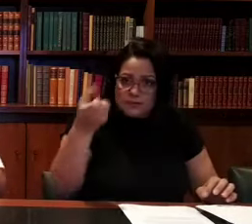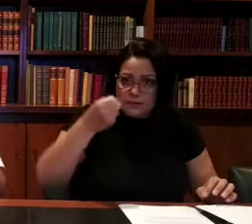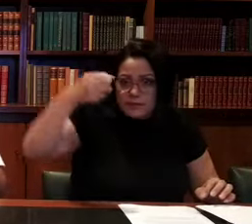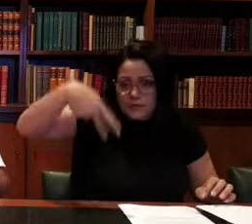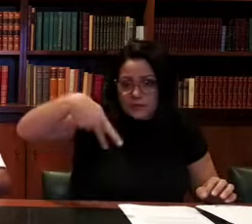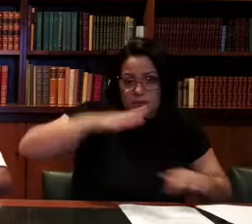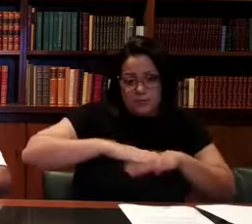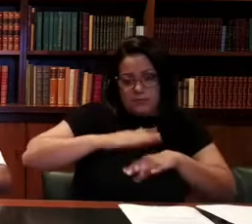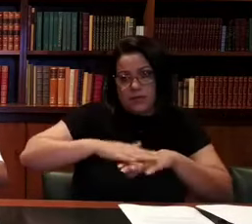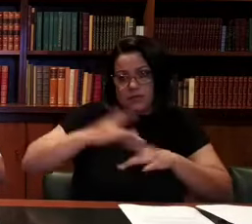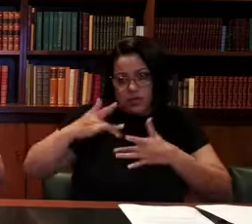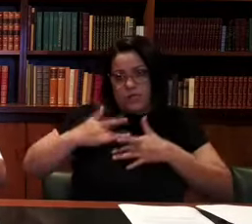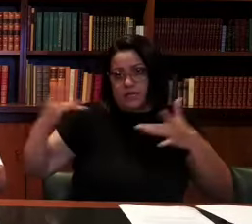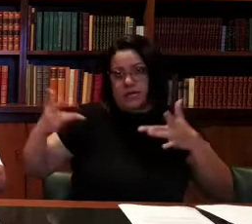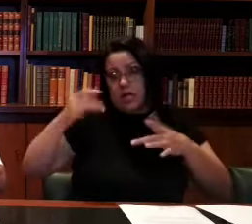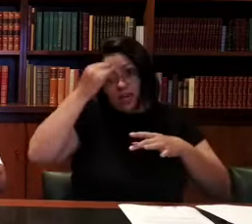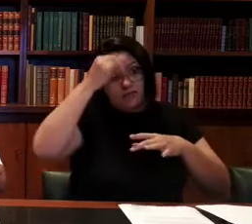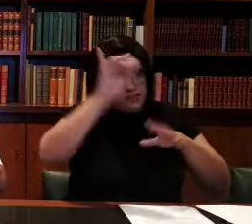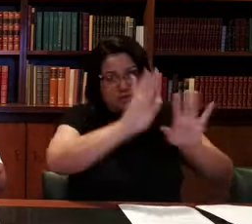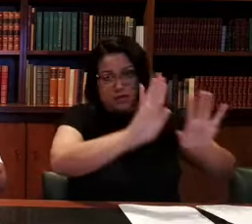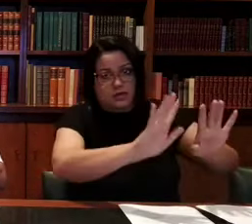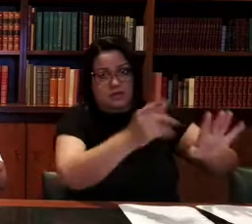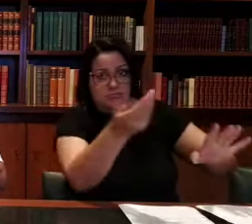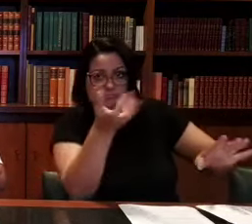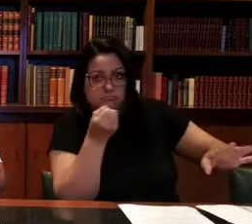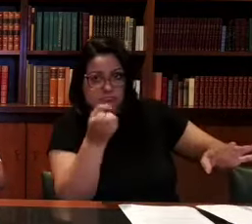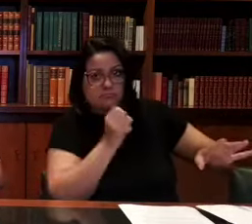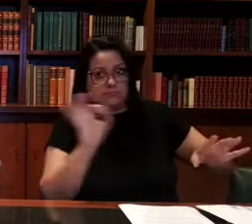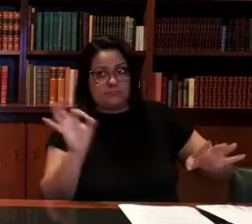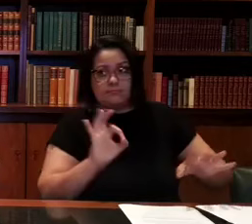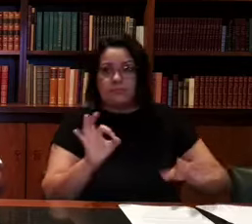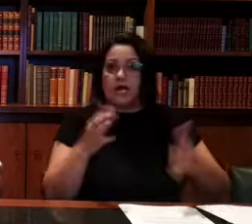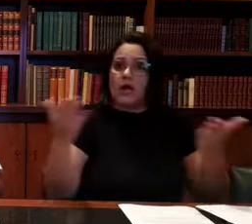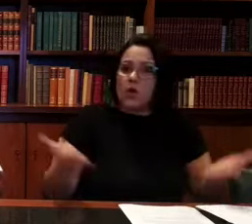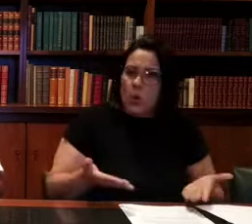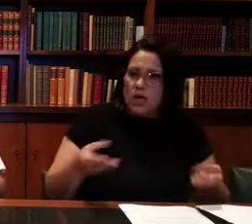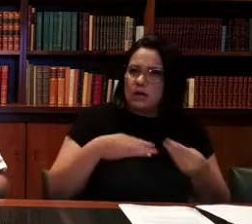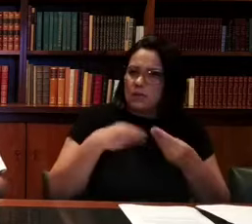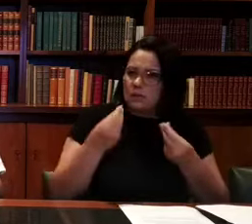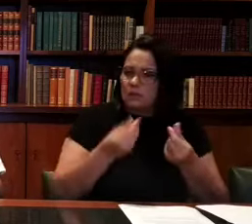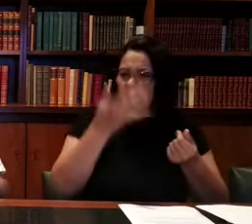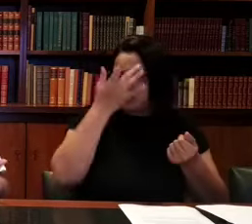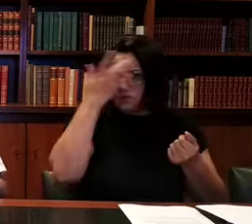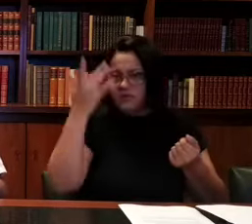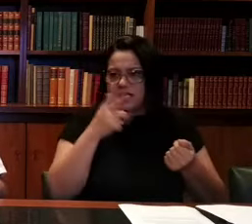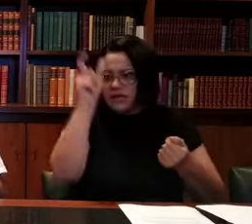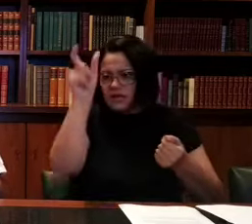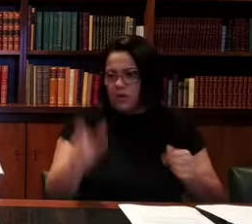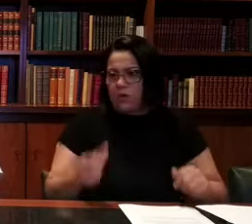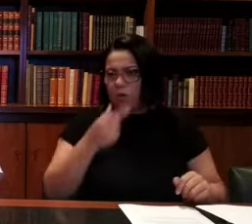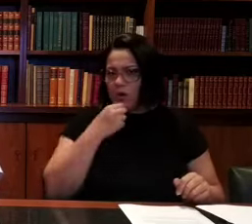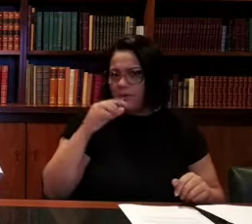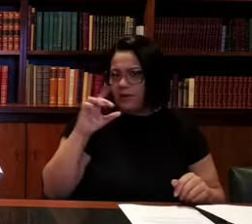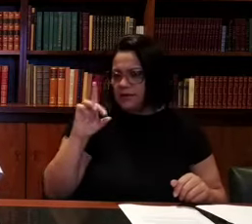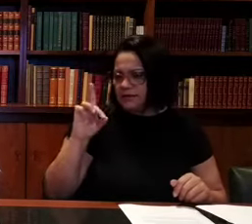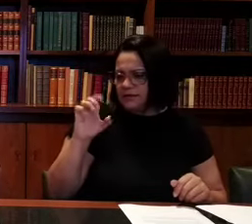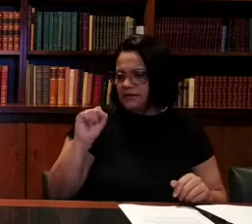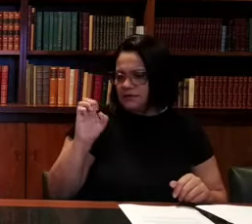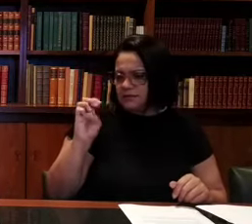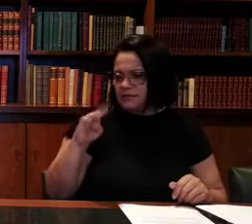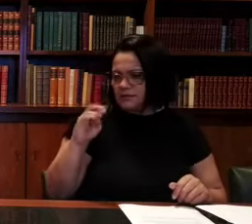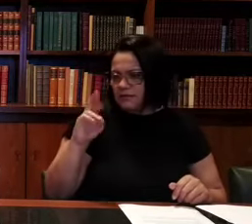solidária não a falar do conversando ele tá problema na selfie agora vamos qualificar O desembargador só porque deu uma